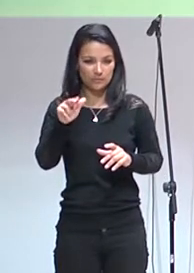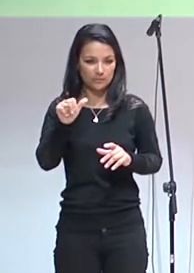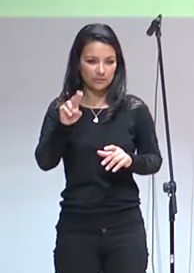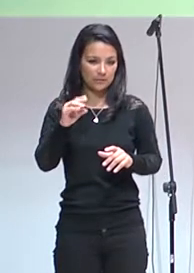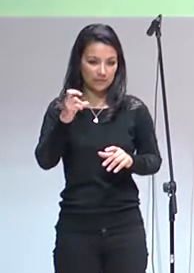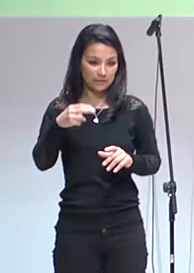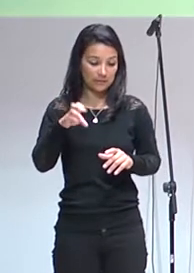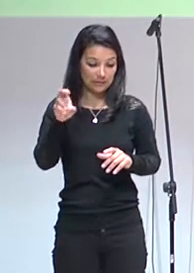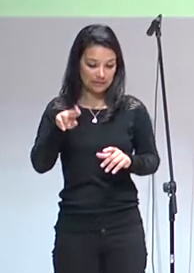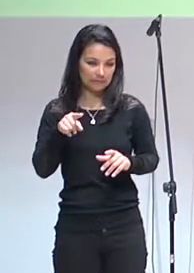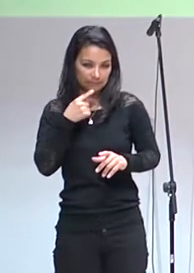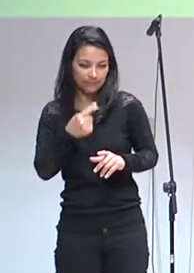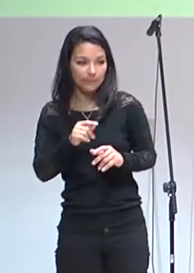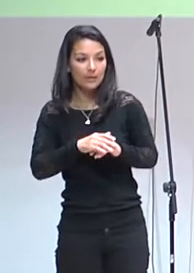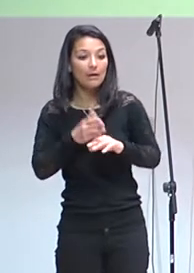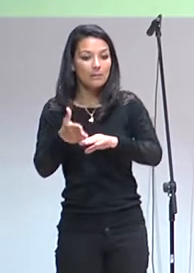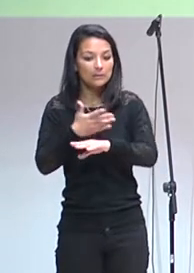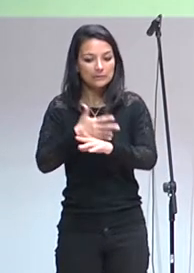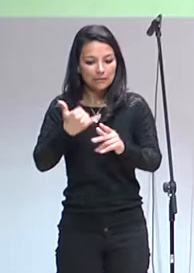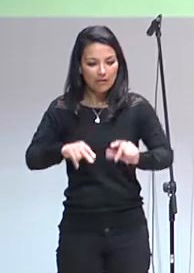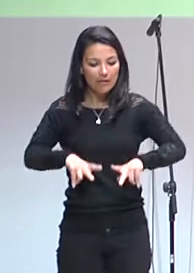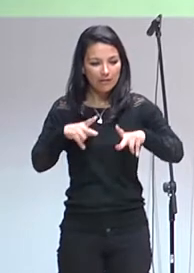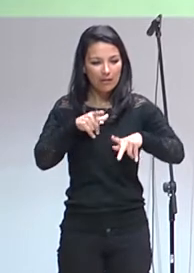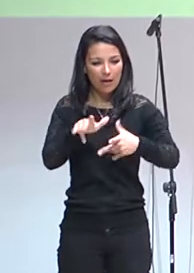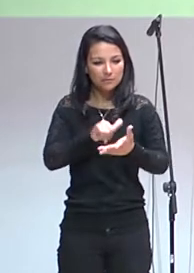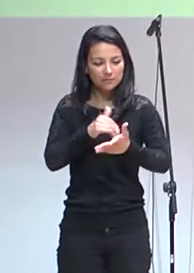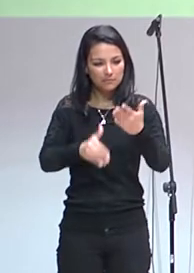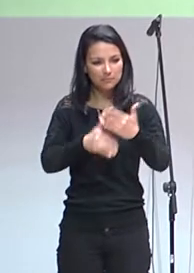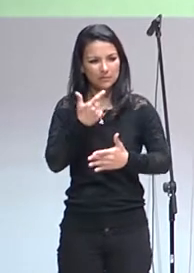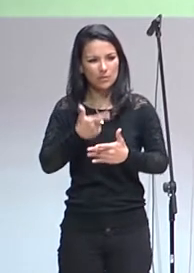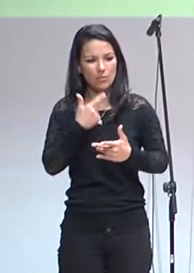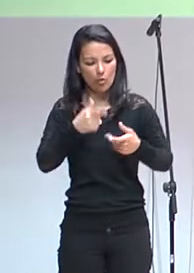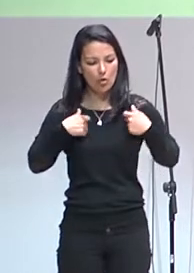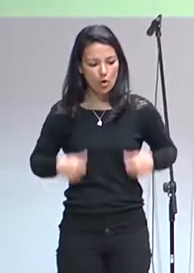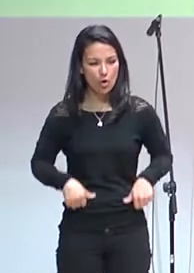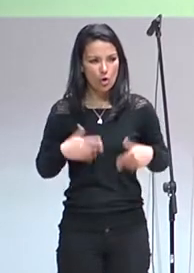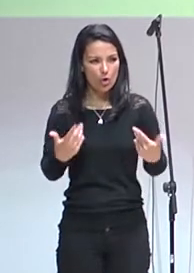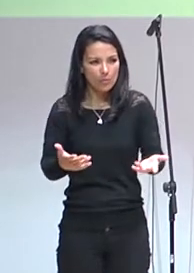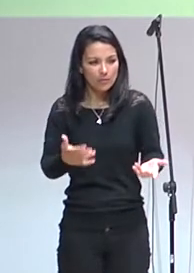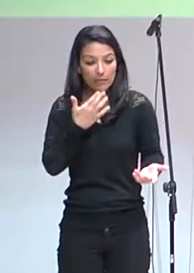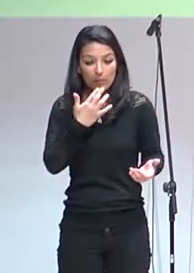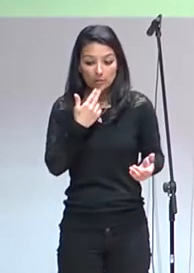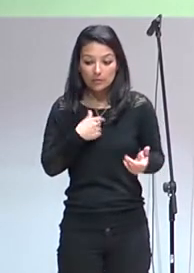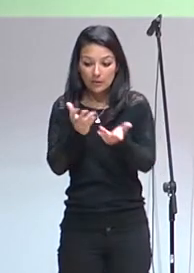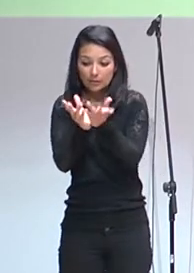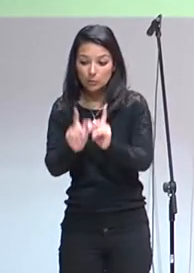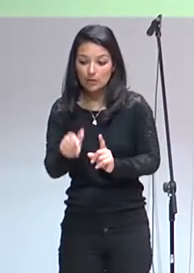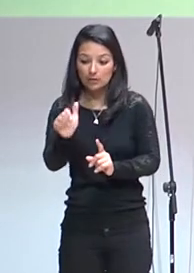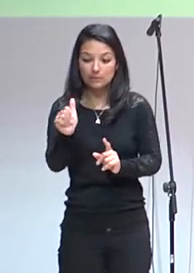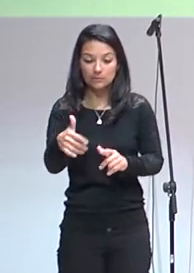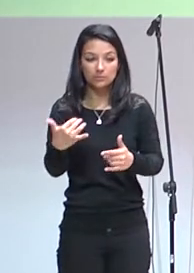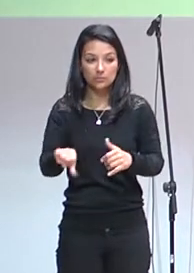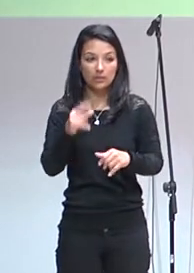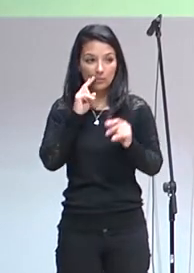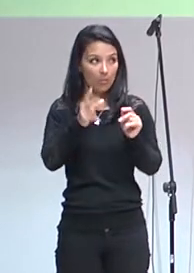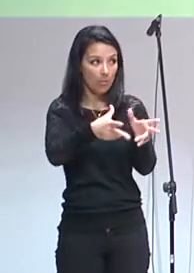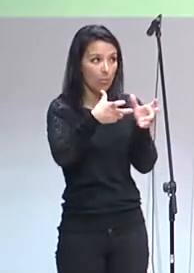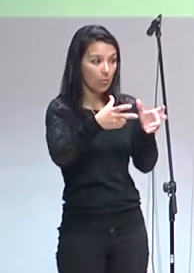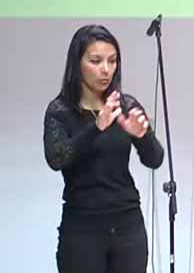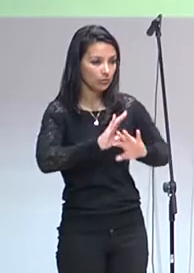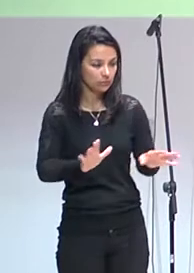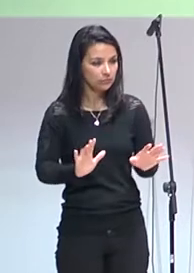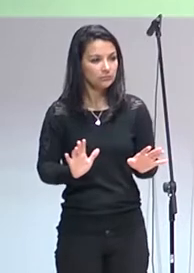a surgir roles. Entonces el estudiante dejó de ser receptor, ¿no? De una historia ya escrita, que está bien, es la